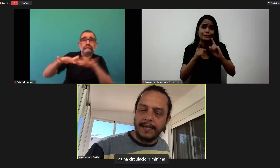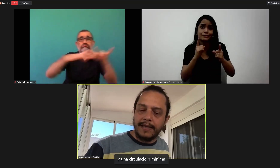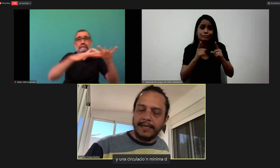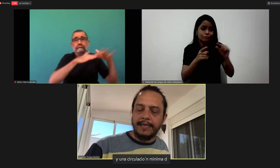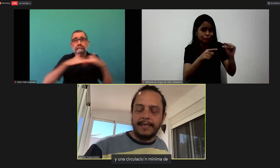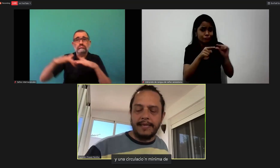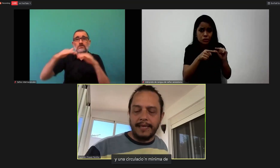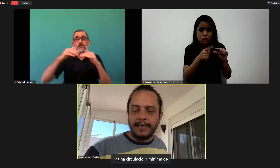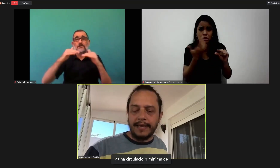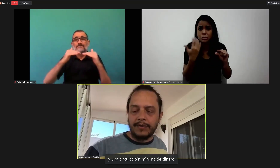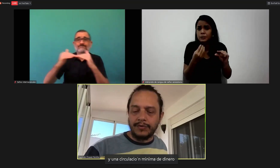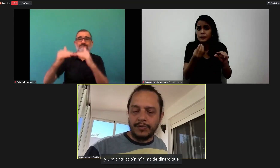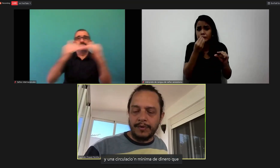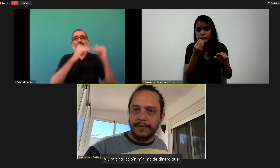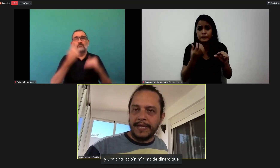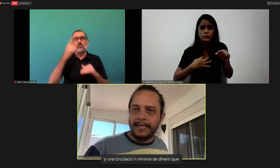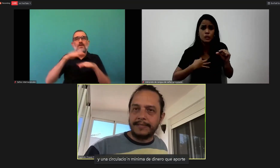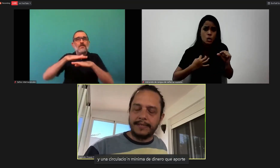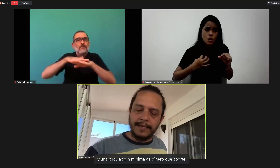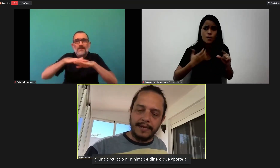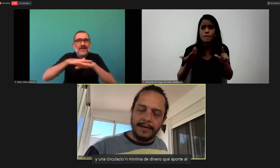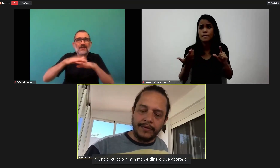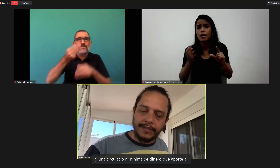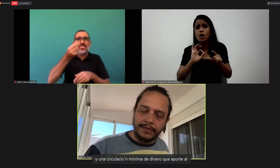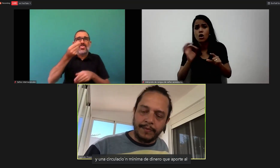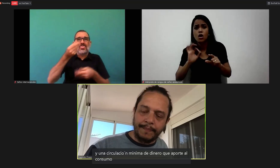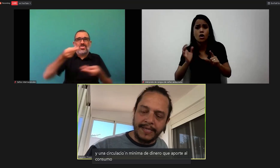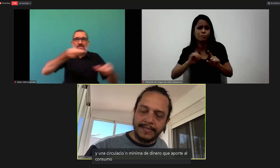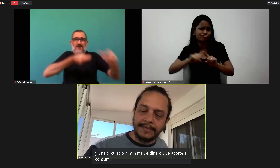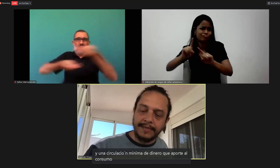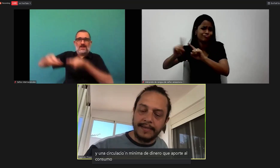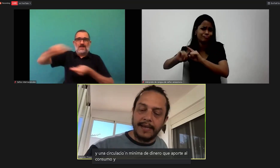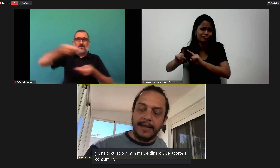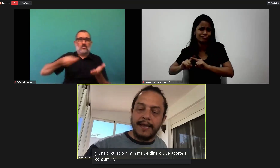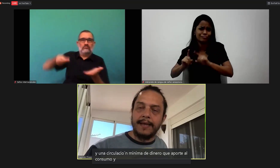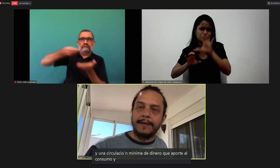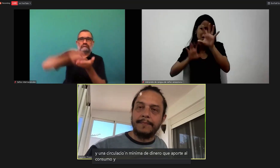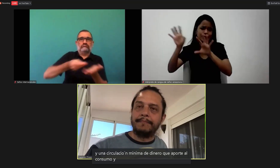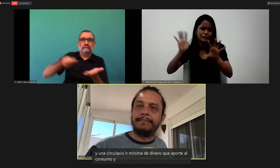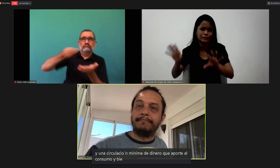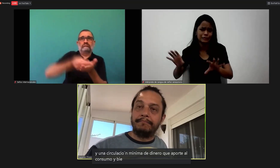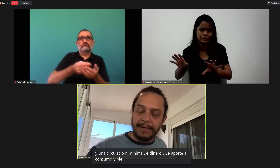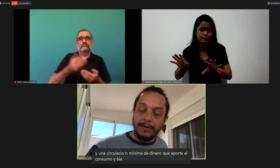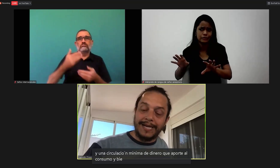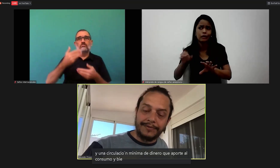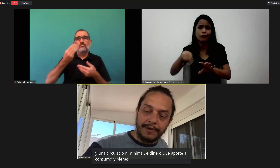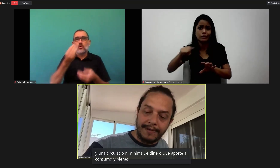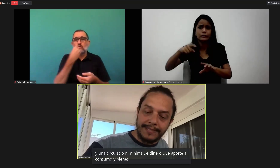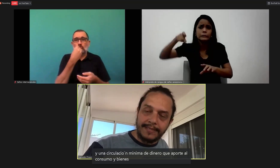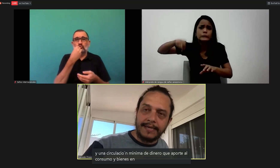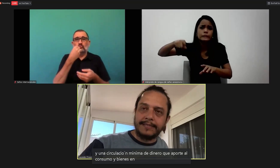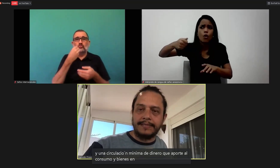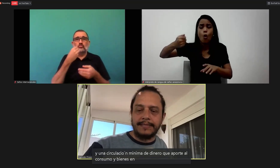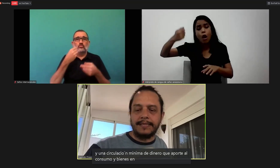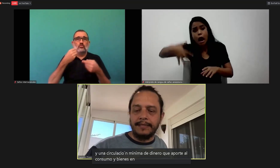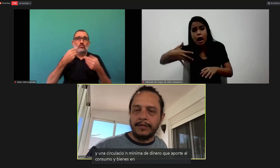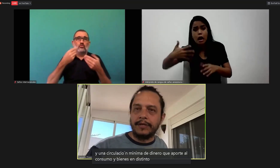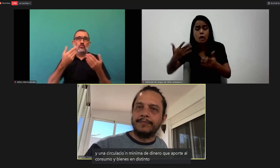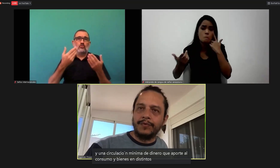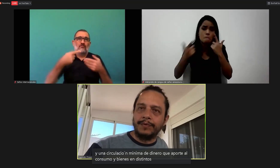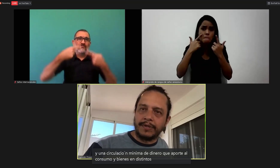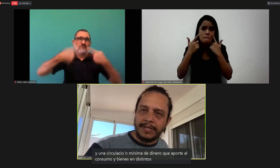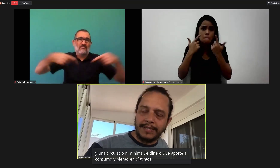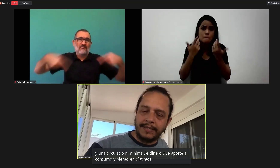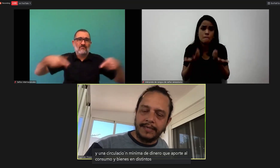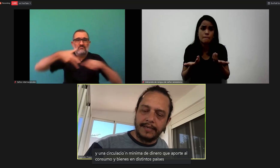empresaria y al consumo de bienes en los distintos países. Pero en caso de avanzarse en ese sentido,